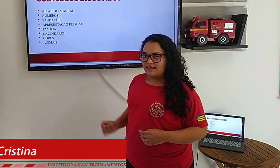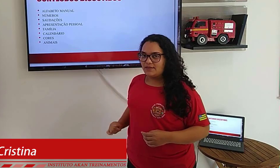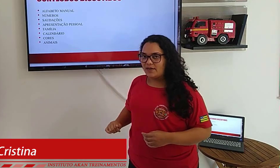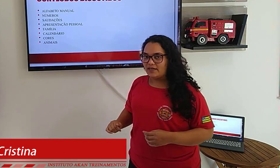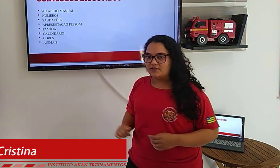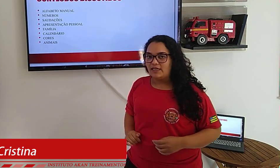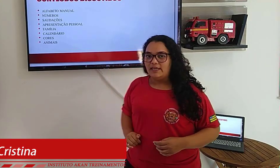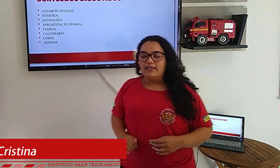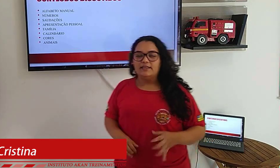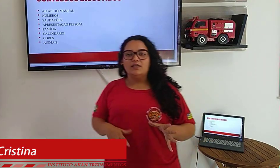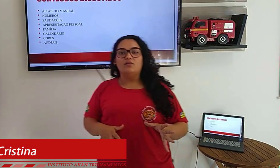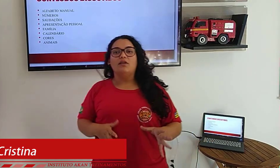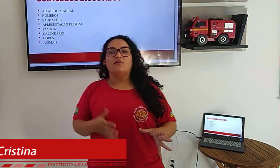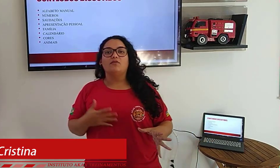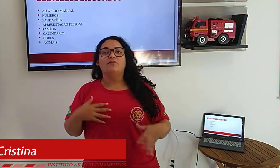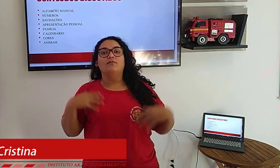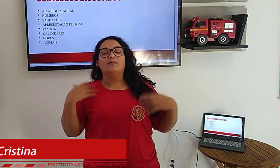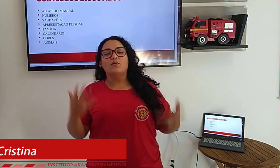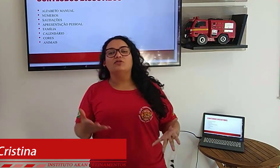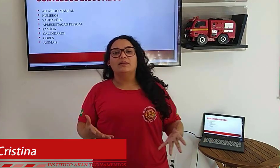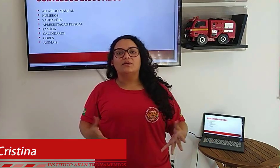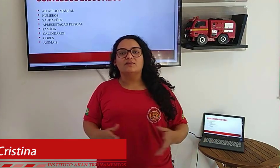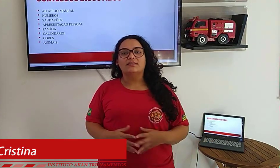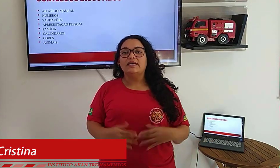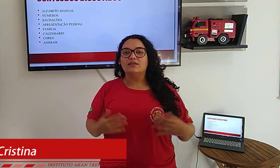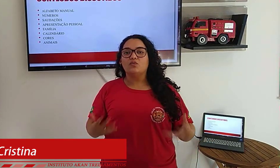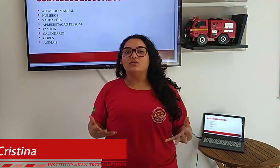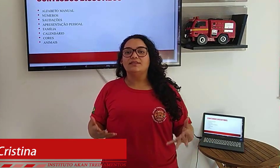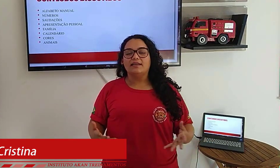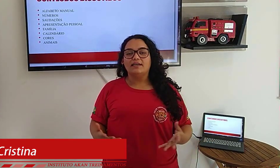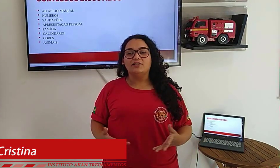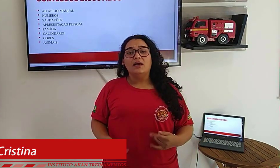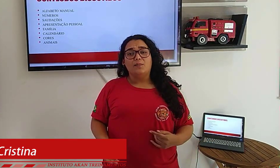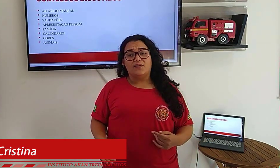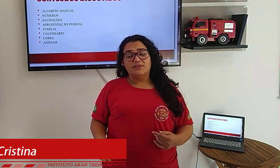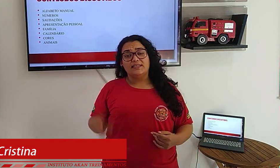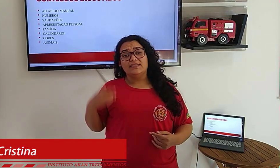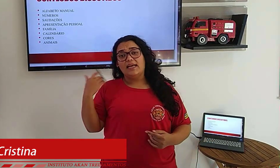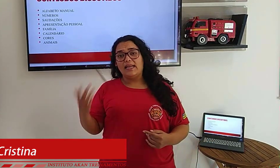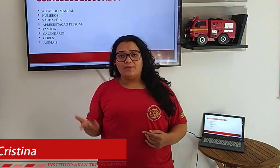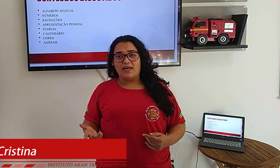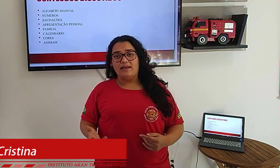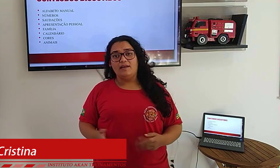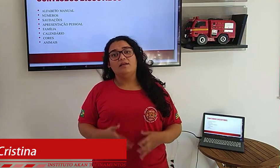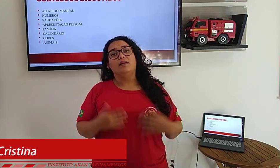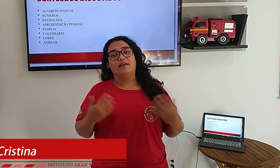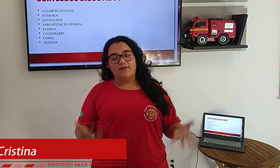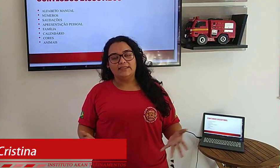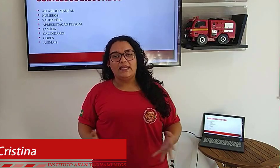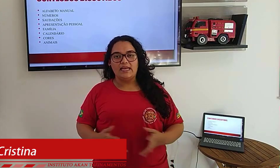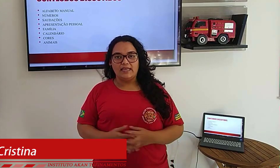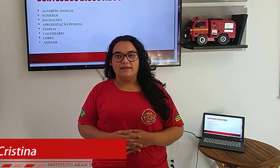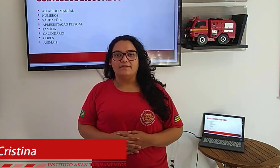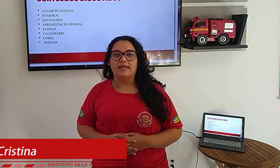animais. Então, eu vou demonstrar para vocês alguns sinais para vocês se relembrarem e fazerem aí, tá?